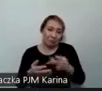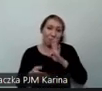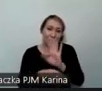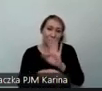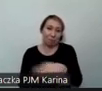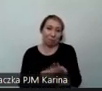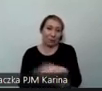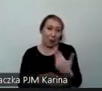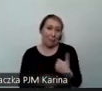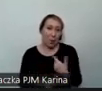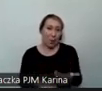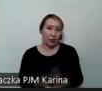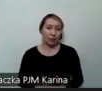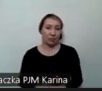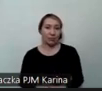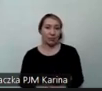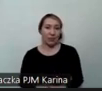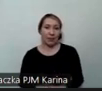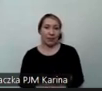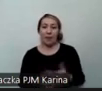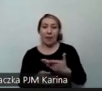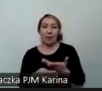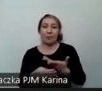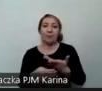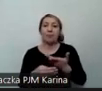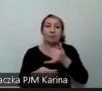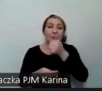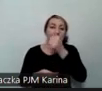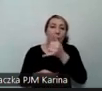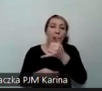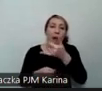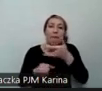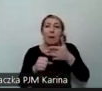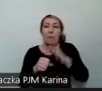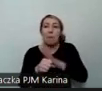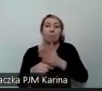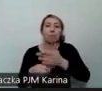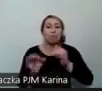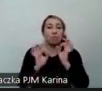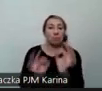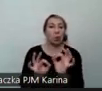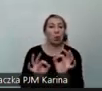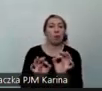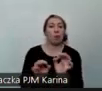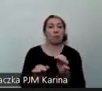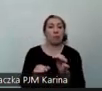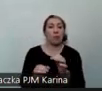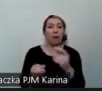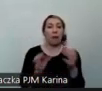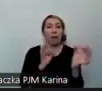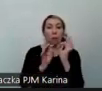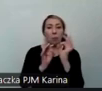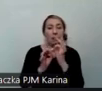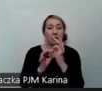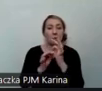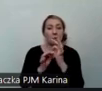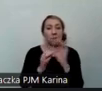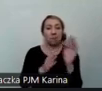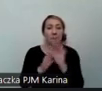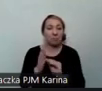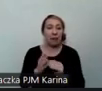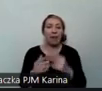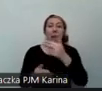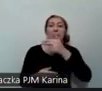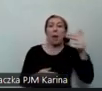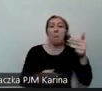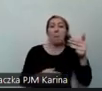która nie mogła być zapełniona przez rzetelne informacje na temat